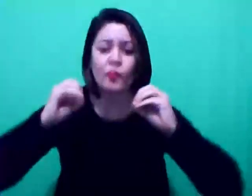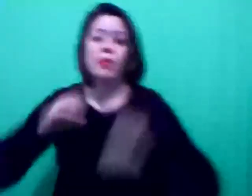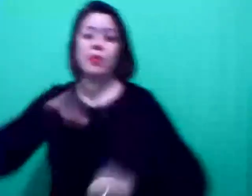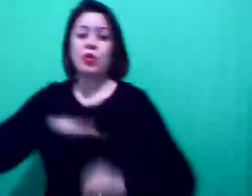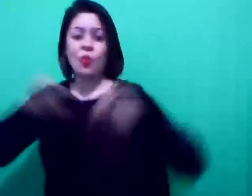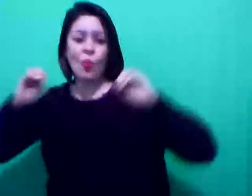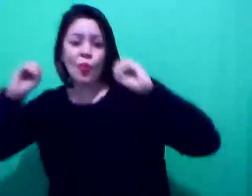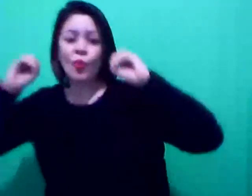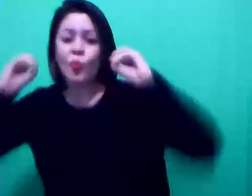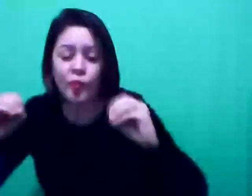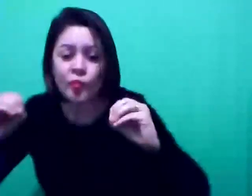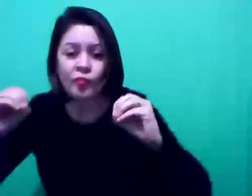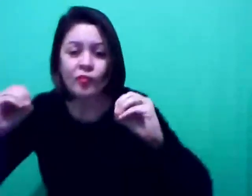sabe nada de Libras.